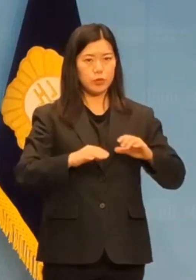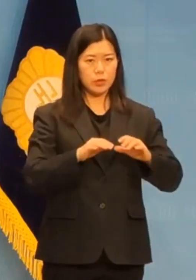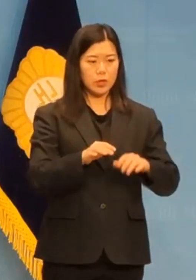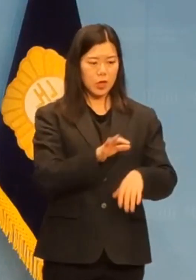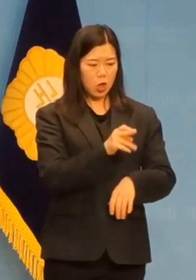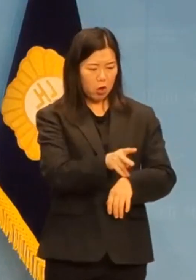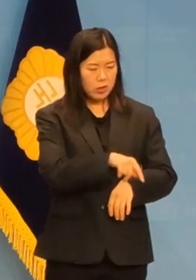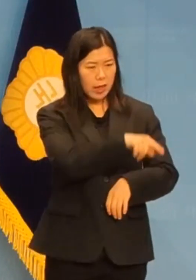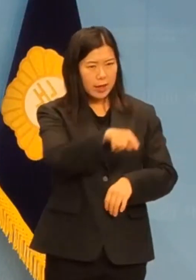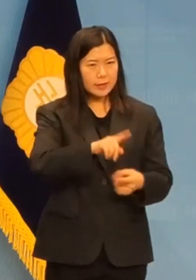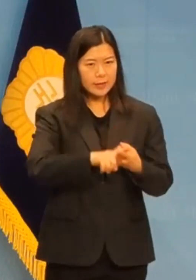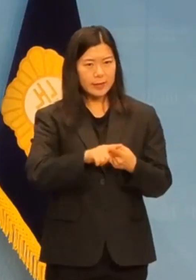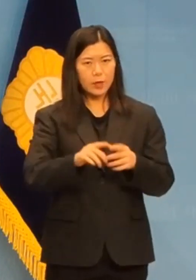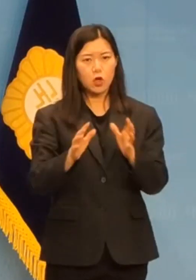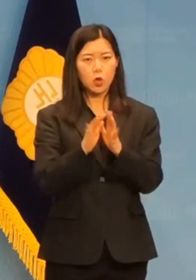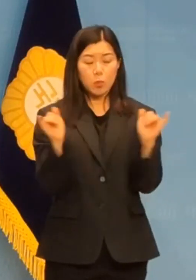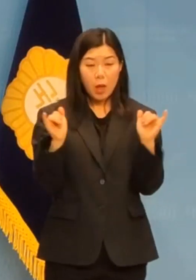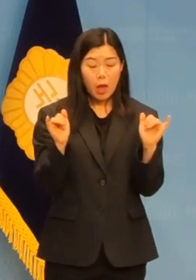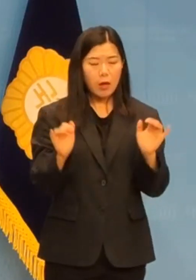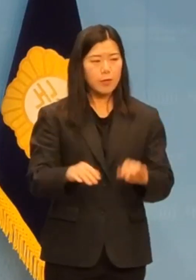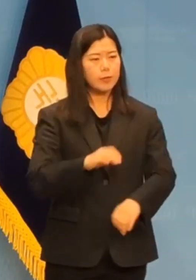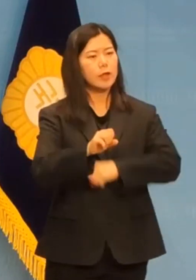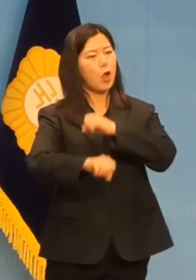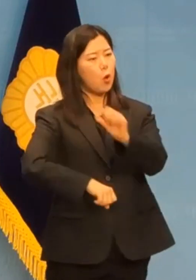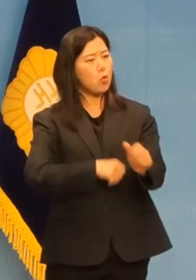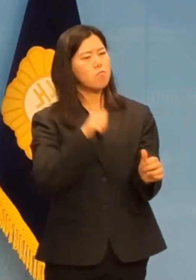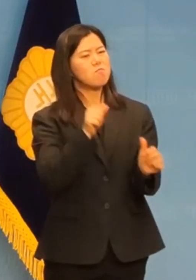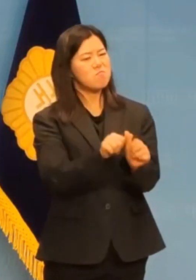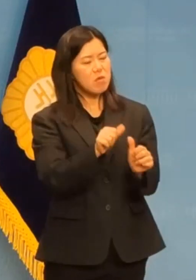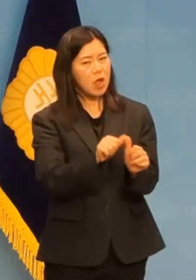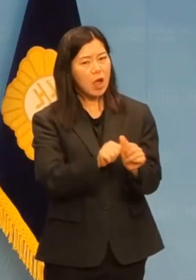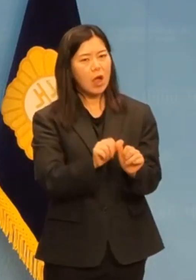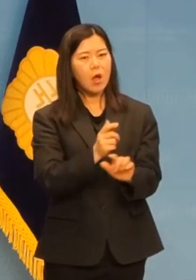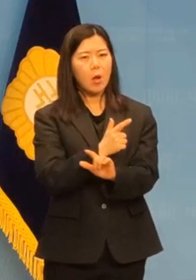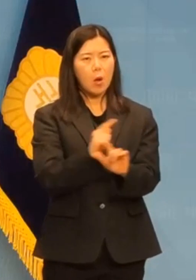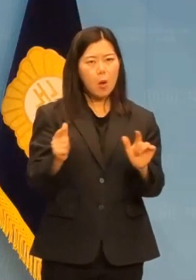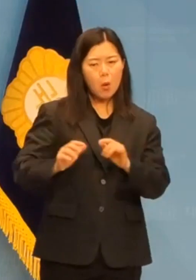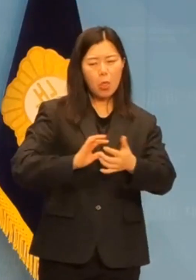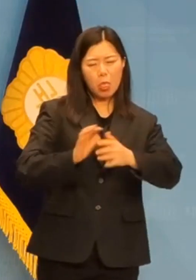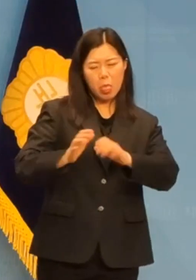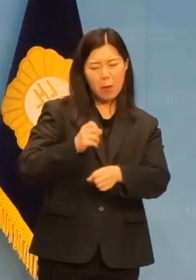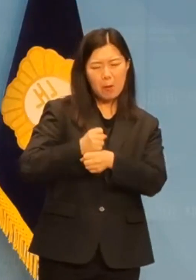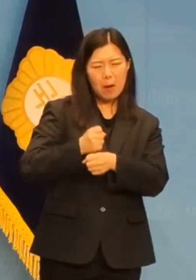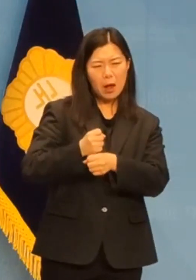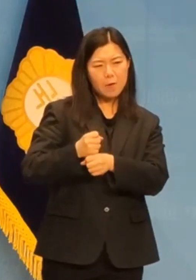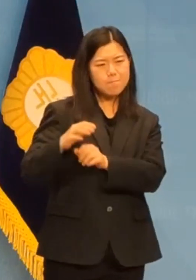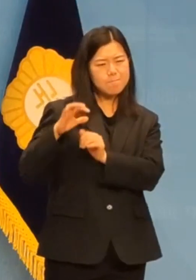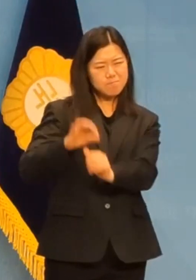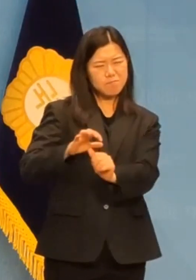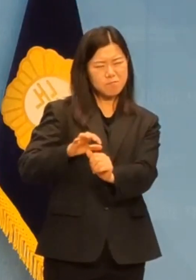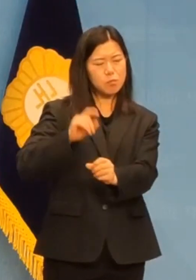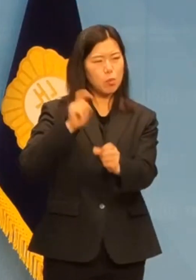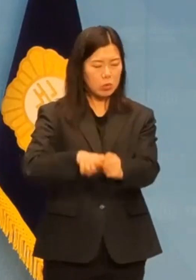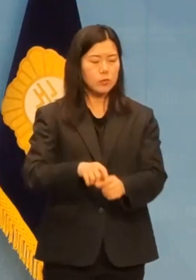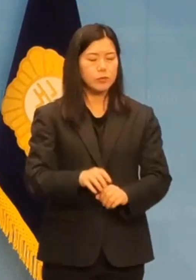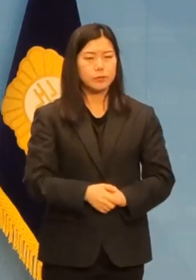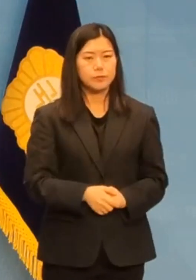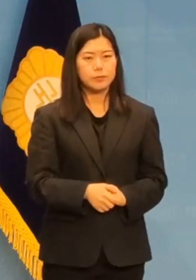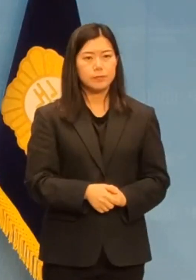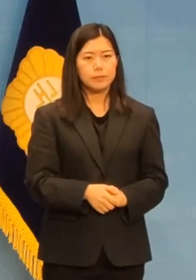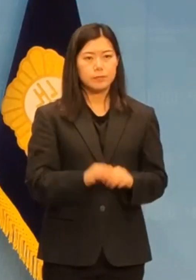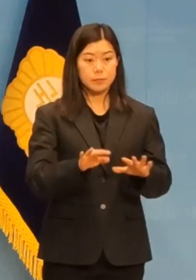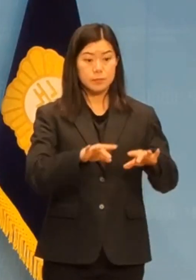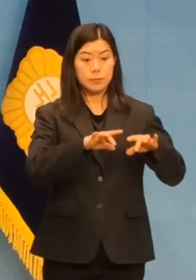여당을 향한 국민의 자유로운 비판과 여론 형성을 봉쇄하려는 것입니다.